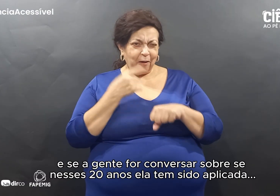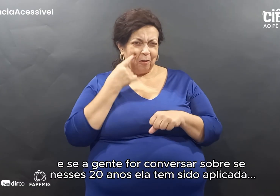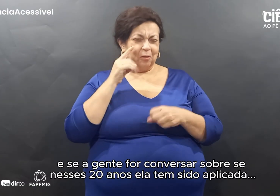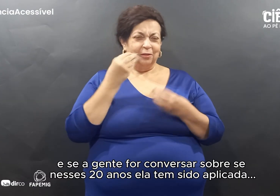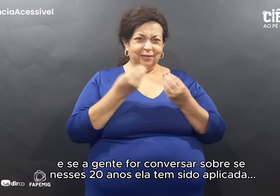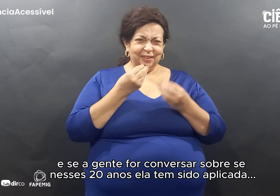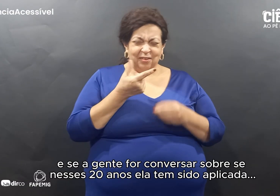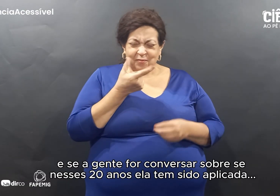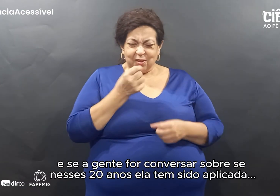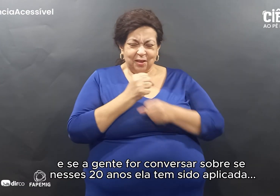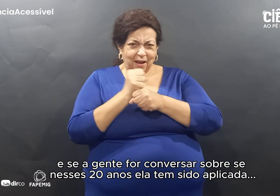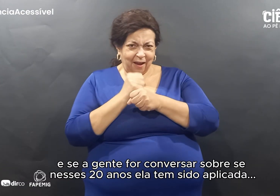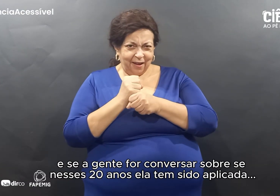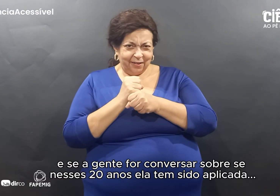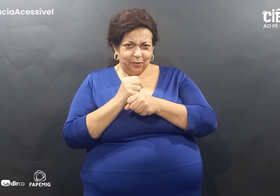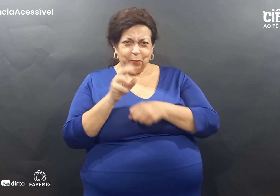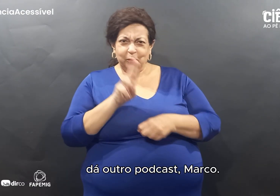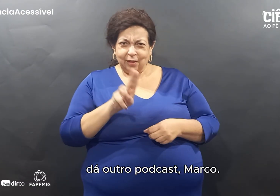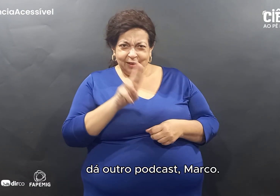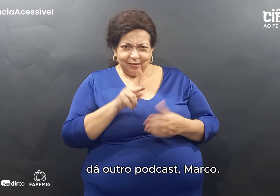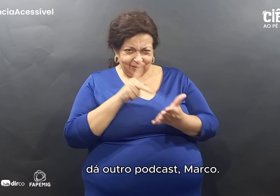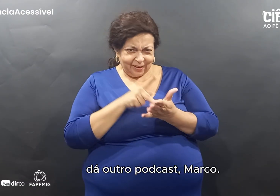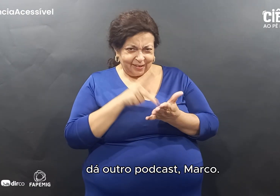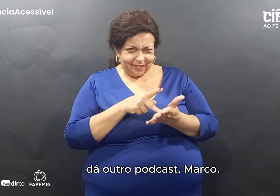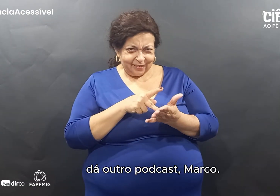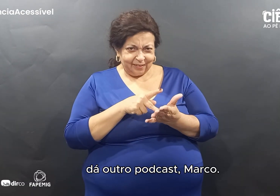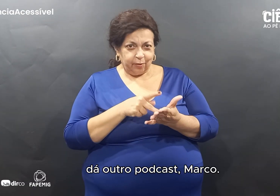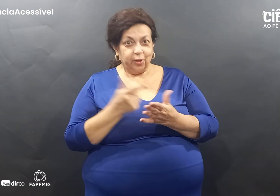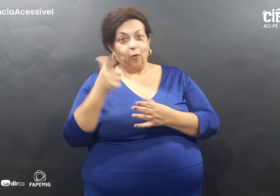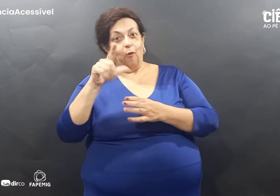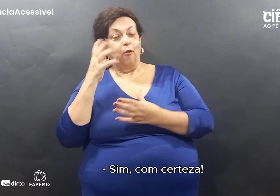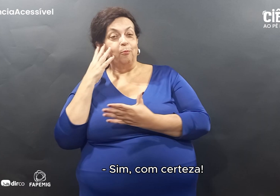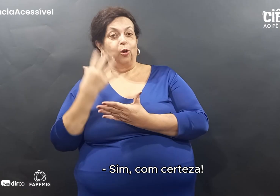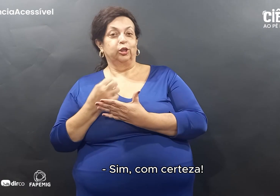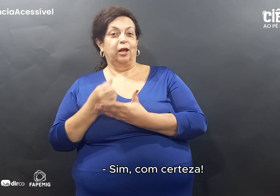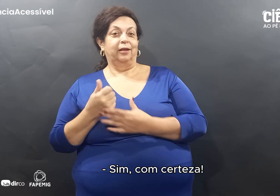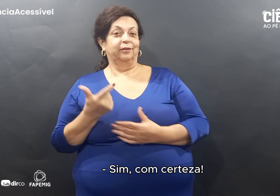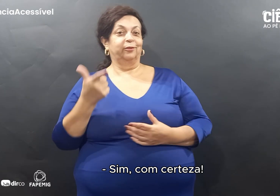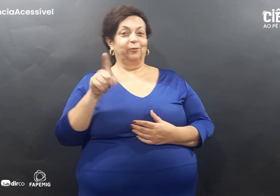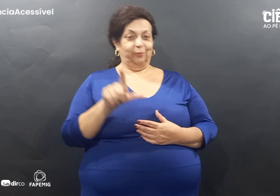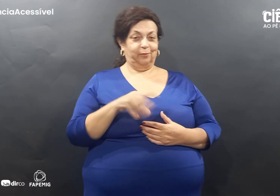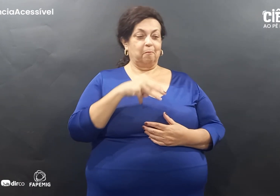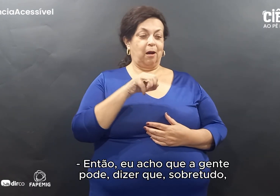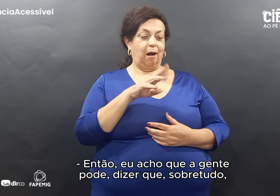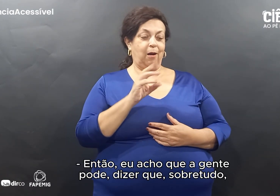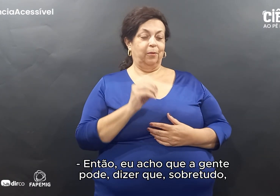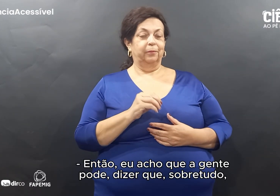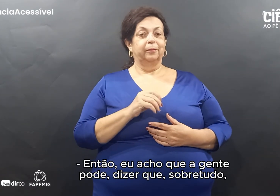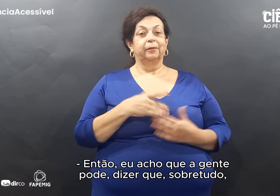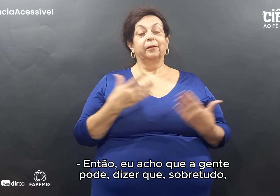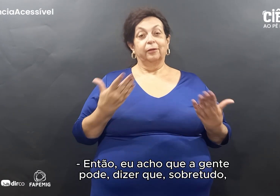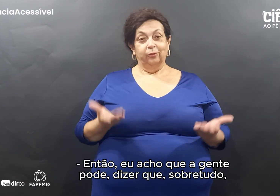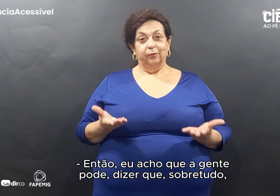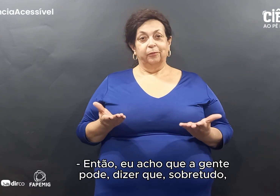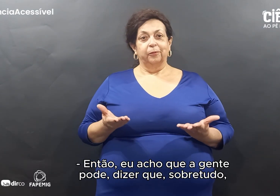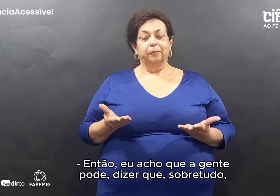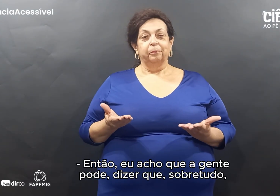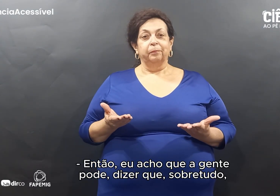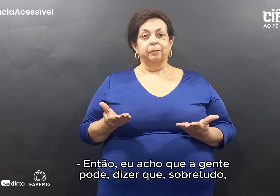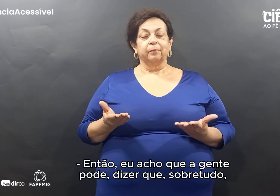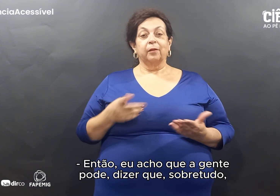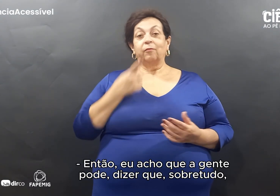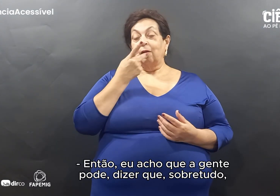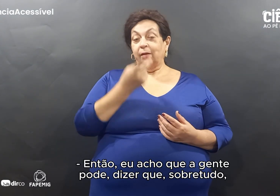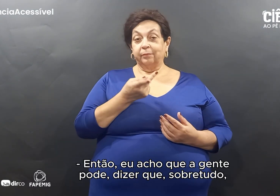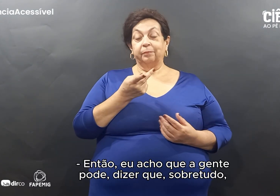se nesses 20 anos ela tem sido aplicada, dá outro podcast, Marco. Sim, com certeza. Então, eu acho que a gente pode